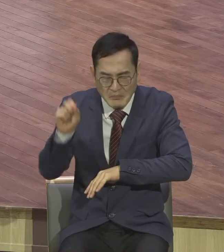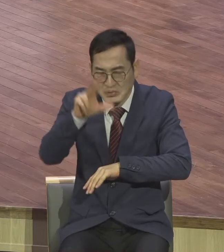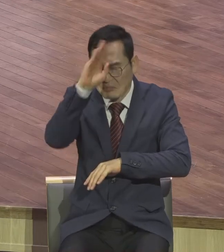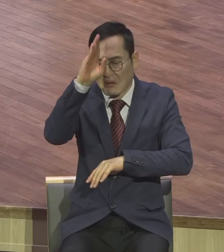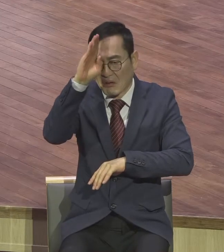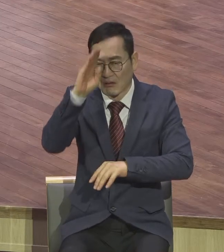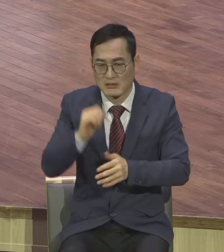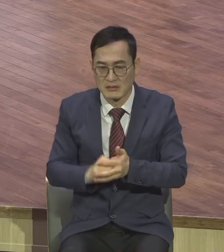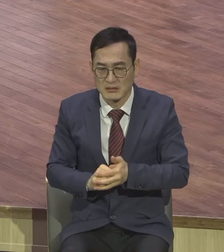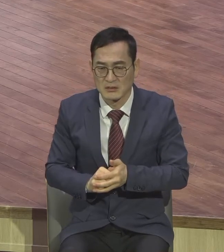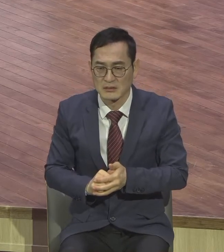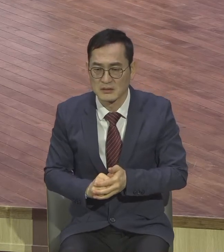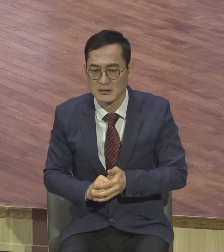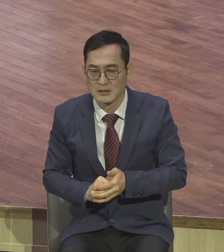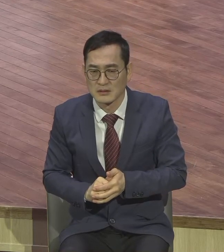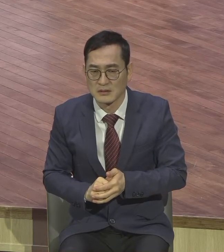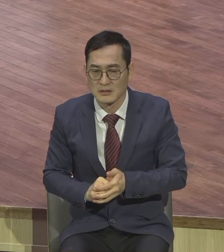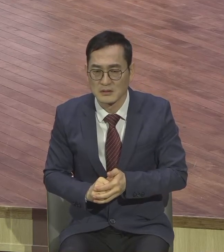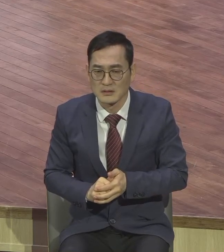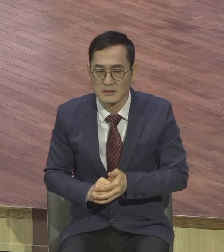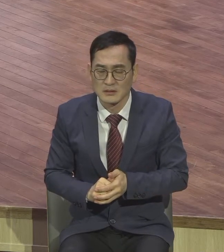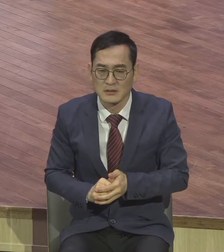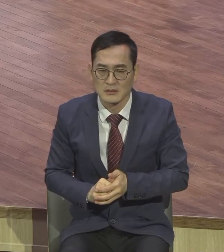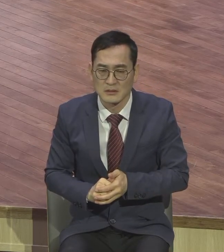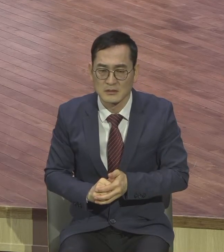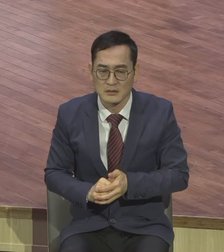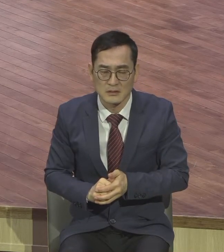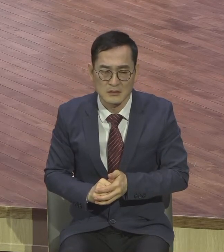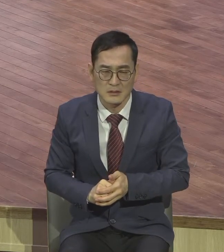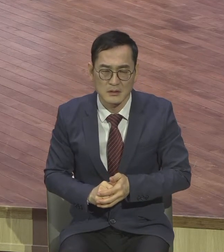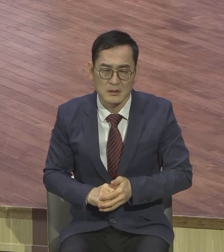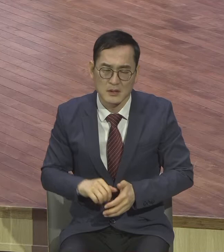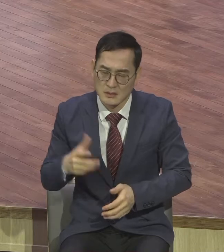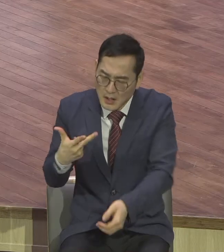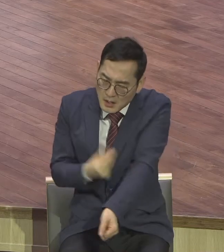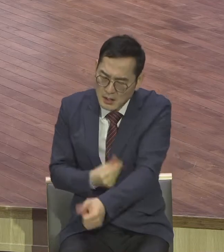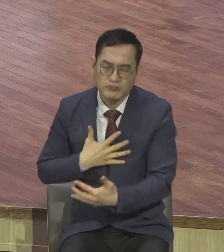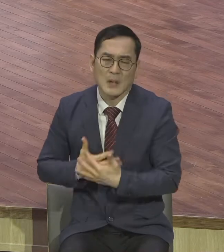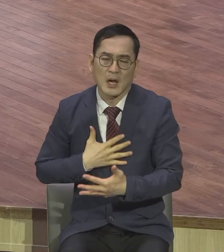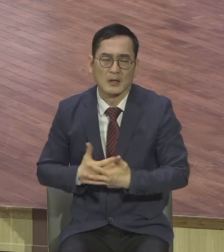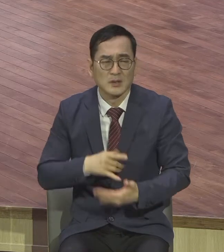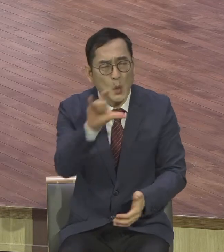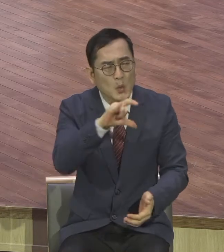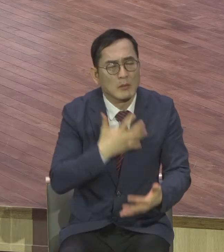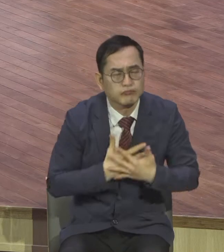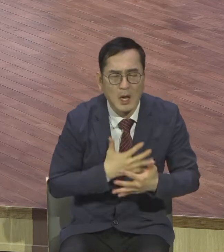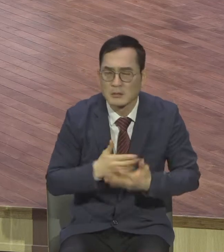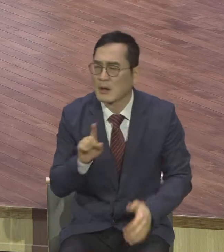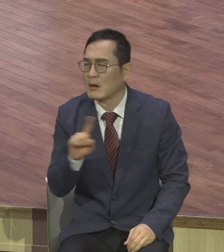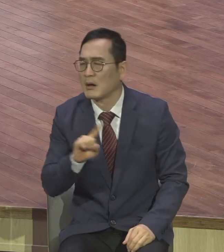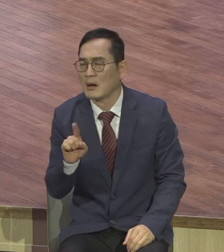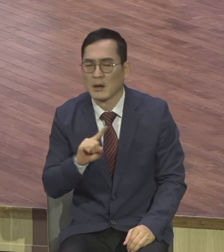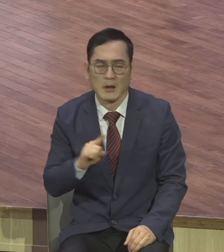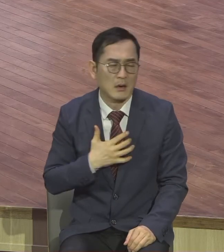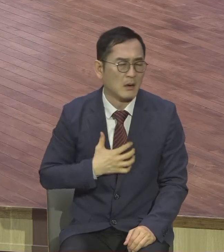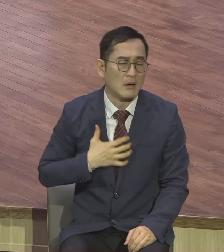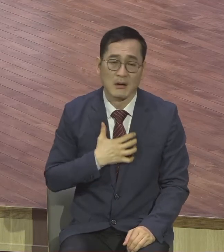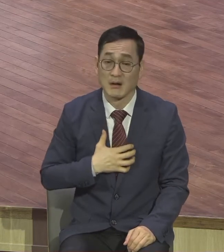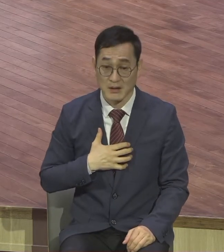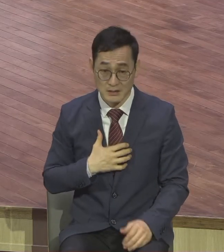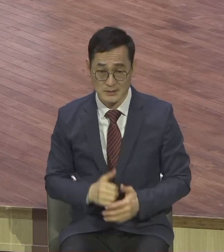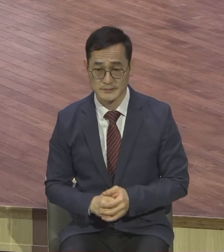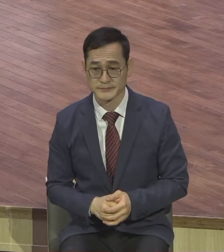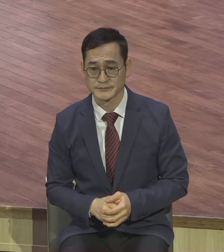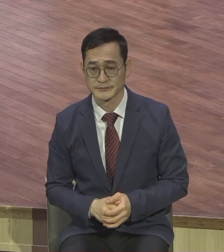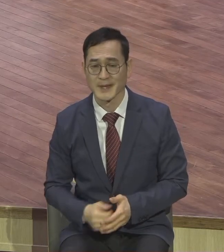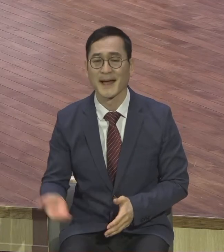불안정한 그런 현실이에요. 그런데 이런 환경 속에서도 우리가 놓치지 말아야 될 것이 뭐냐